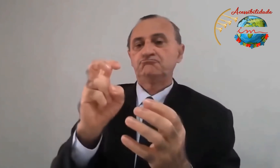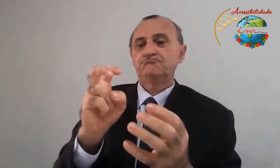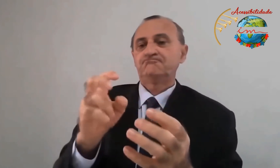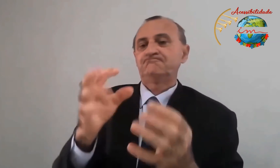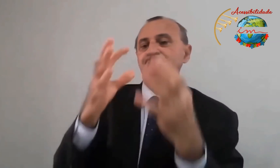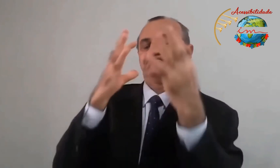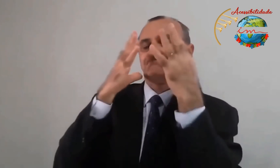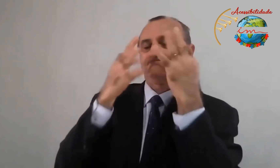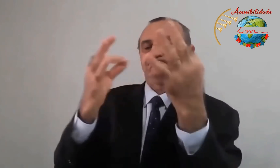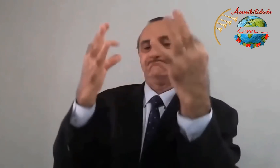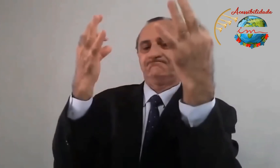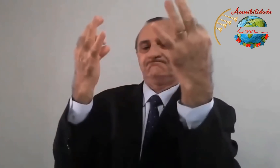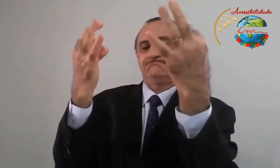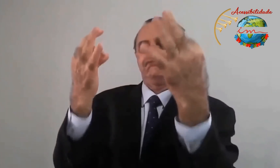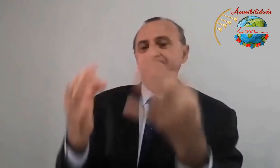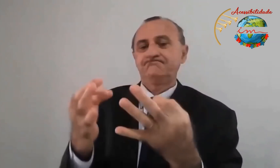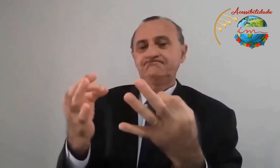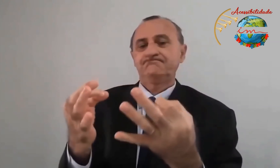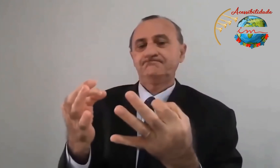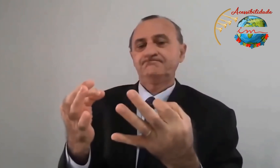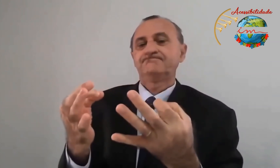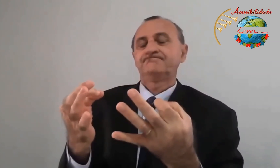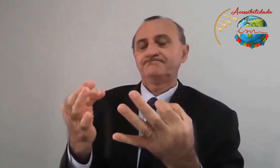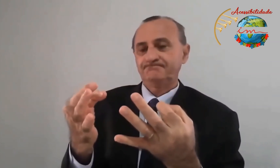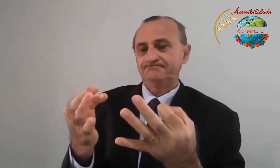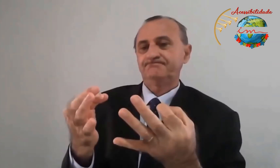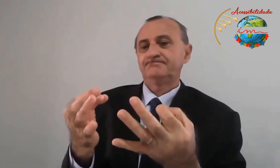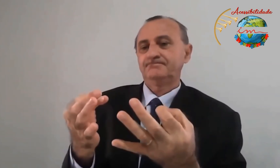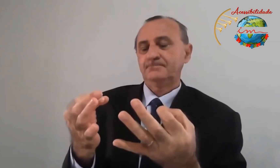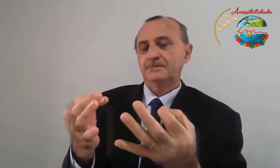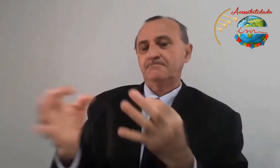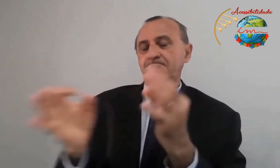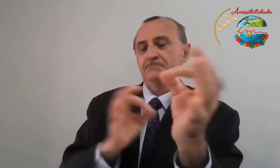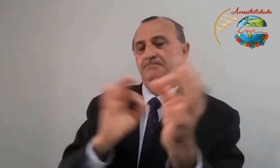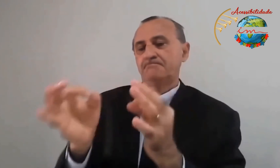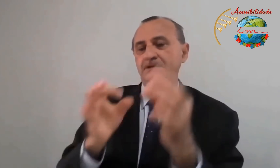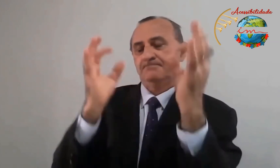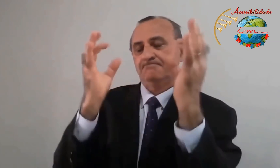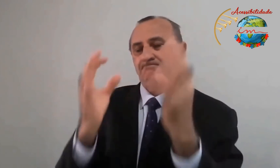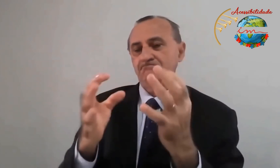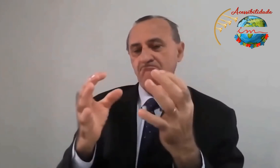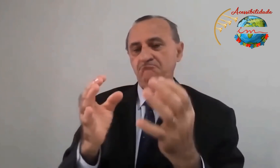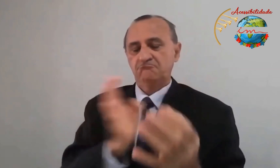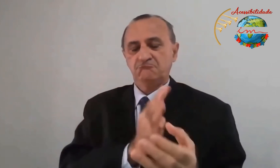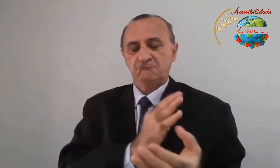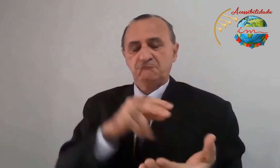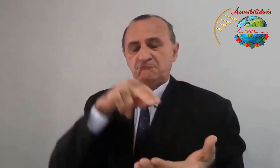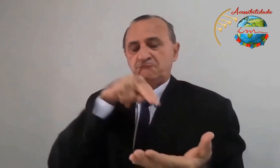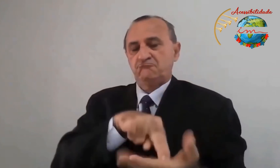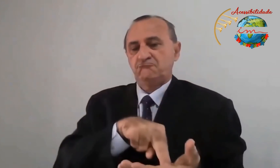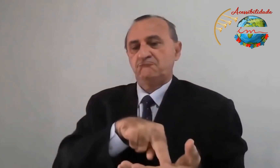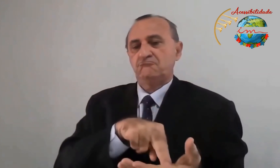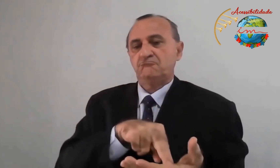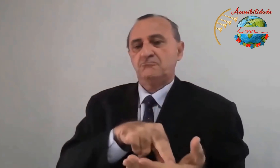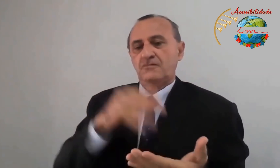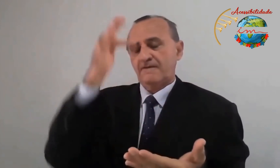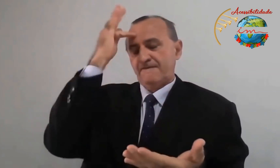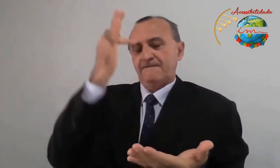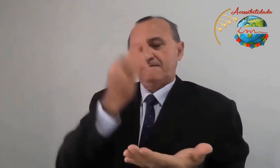outro grupo, que não estava atento, porque essas 5 estavam preparadas, prontas, com o coração firme,